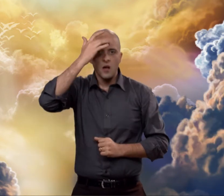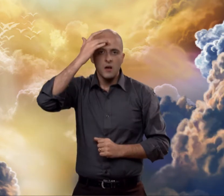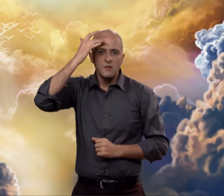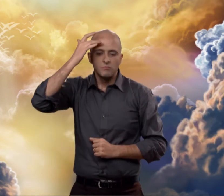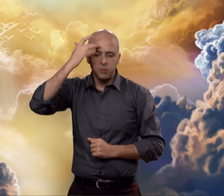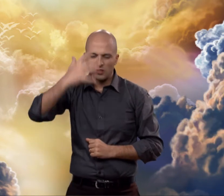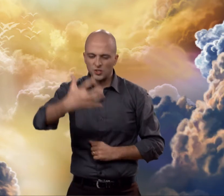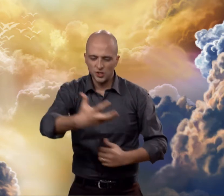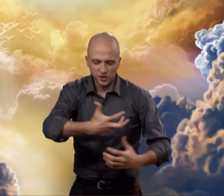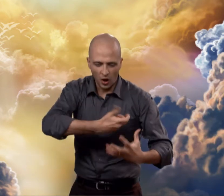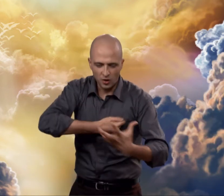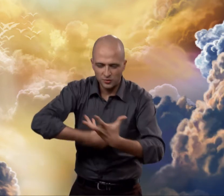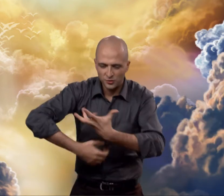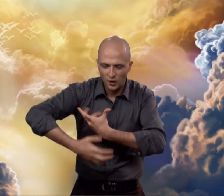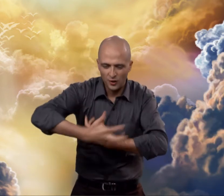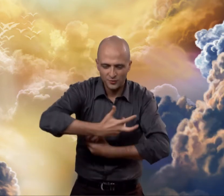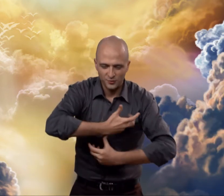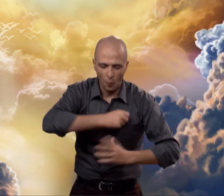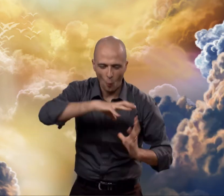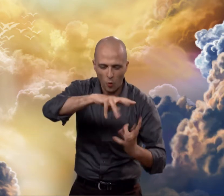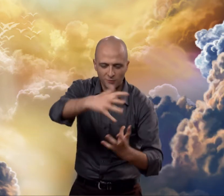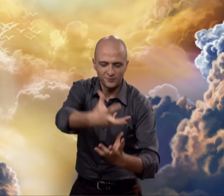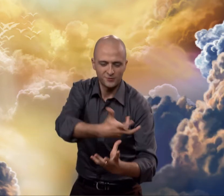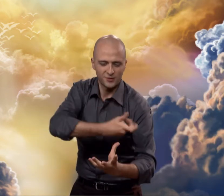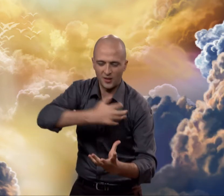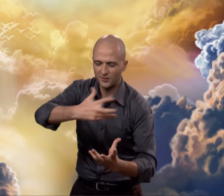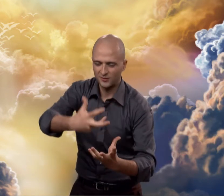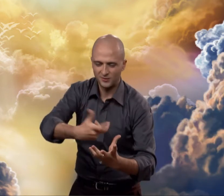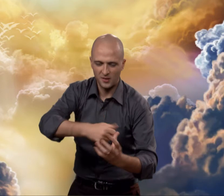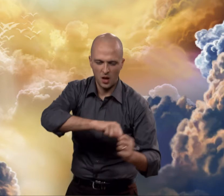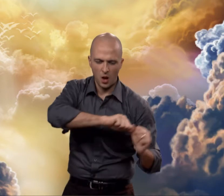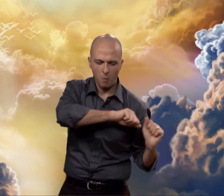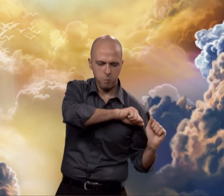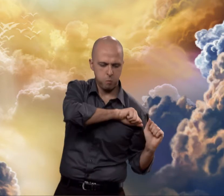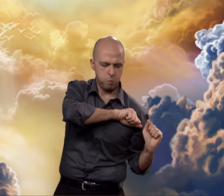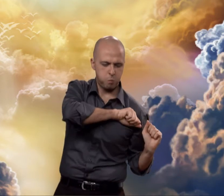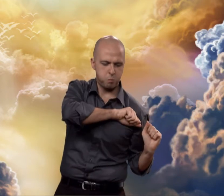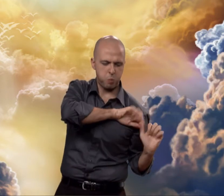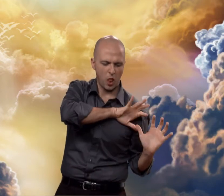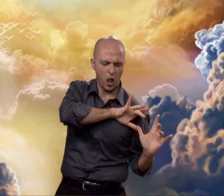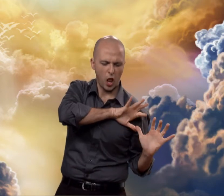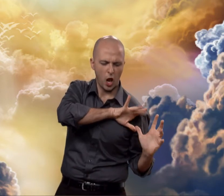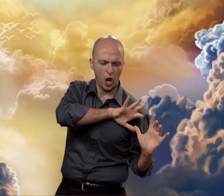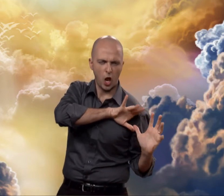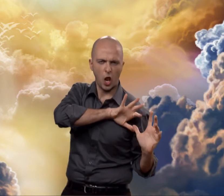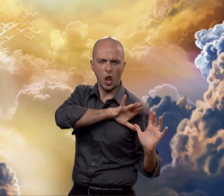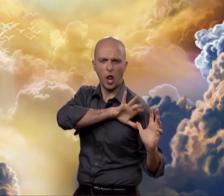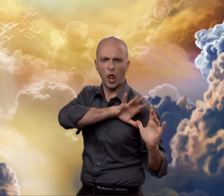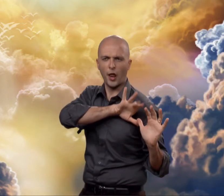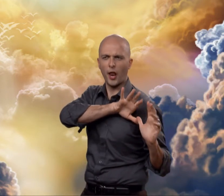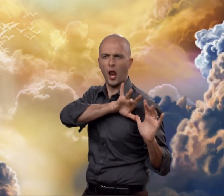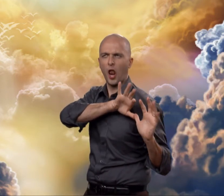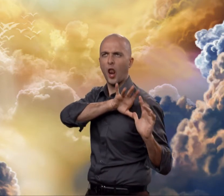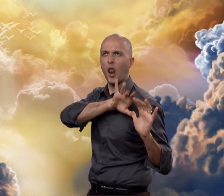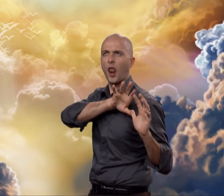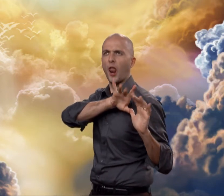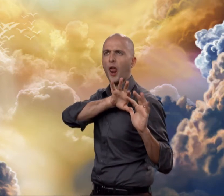como herança o reino que lhes foi preparado desde a criação do mundo. Cristo apresenta ao Pai o que foi adquirido através de